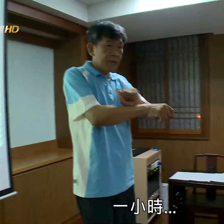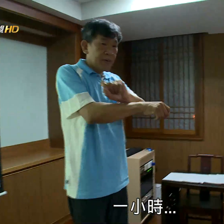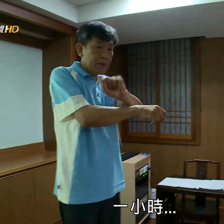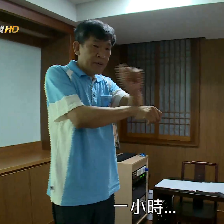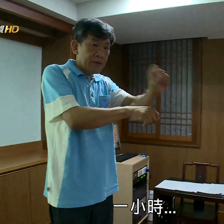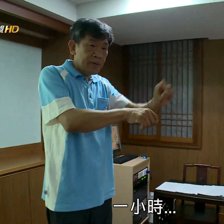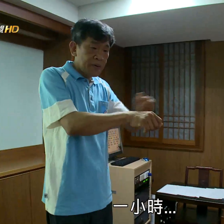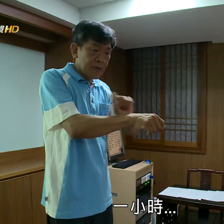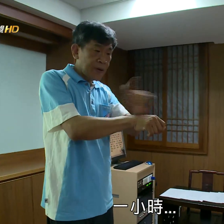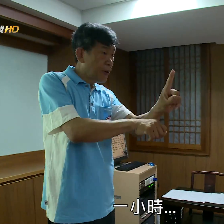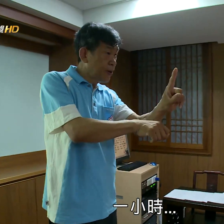了。